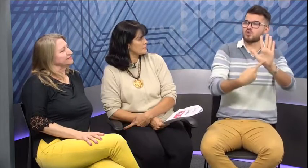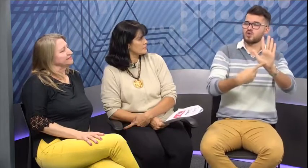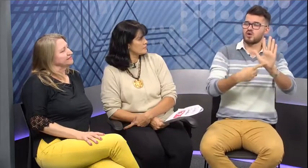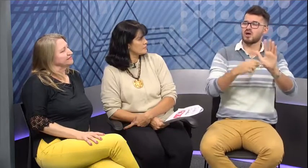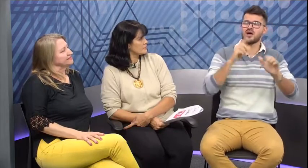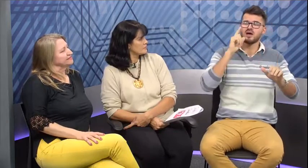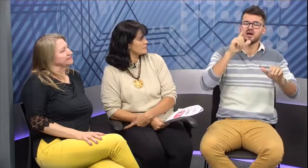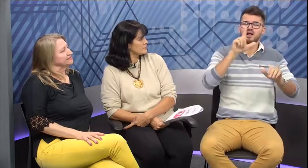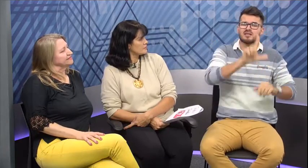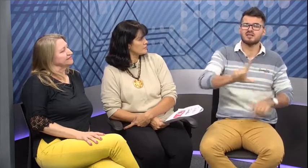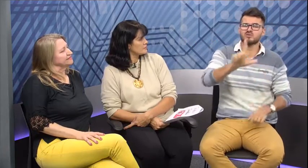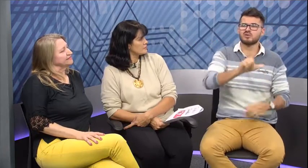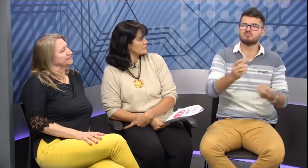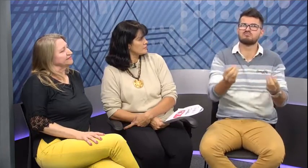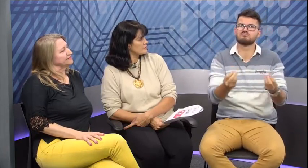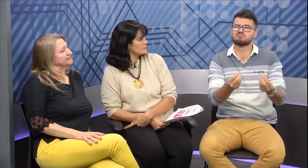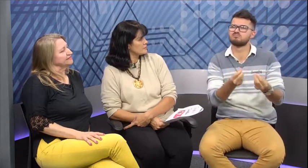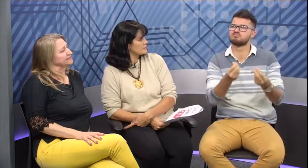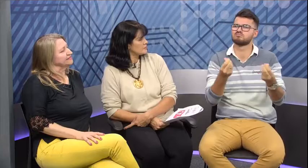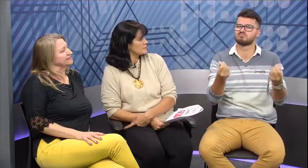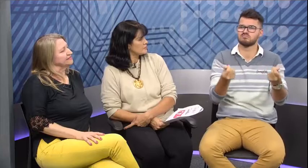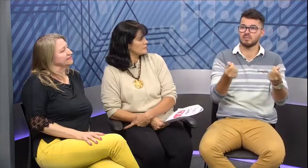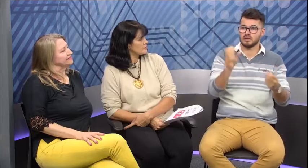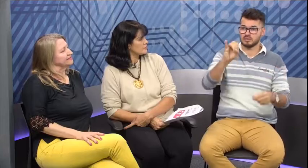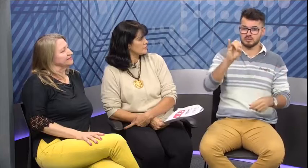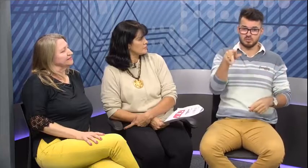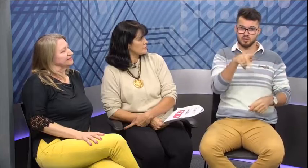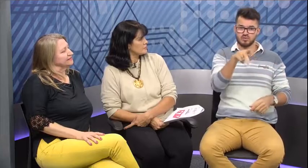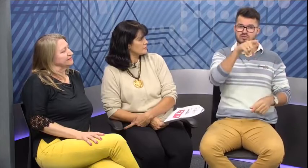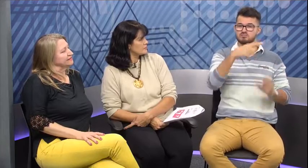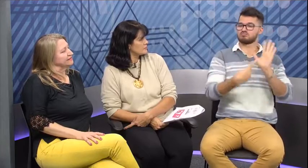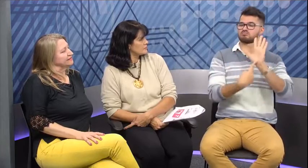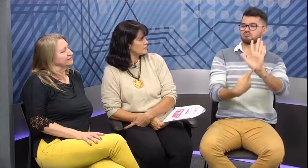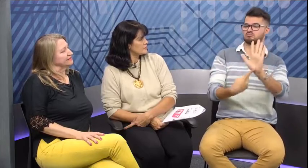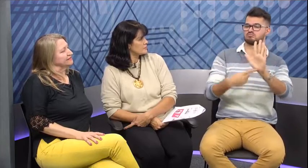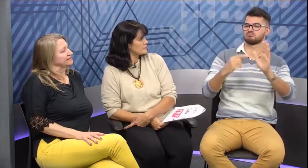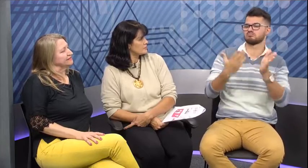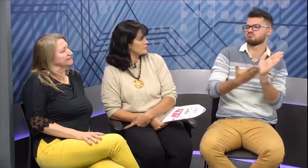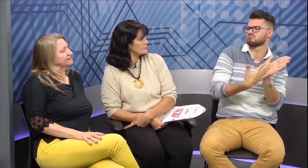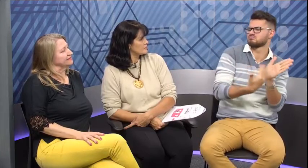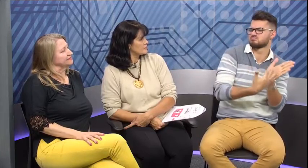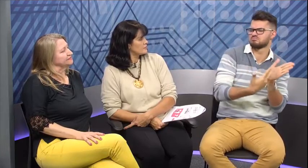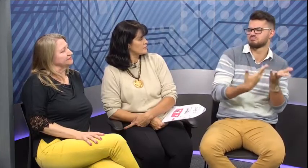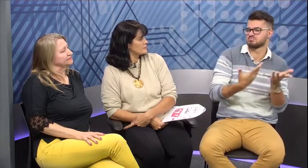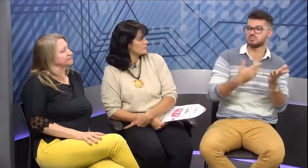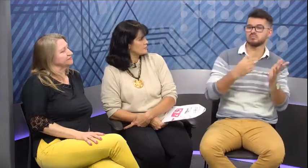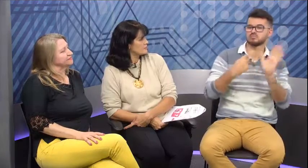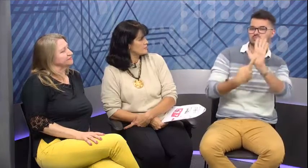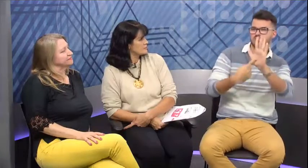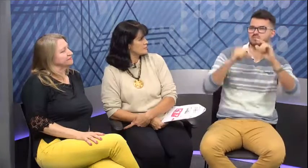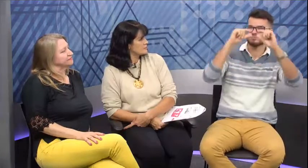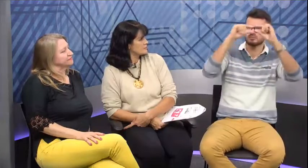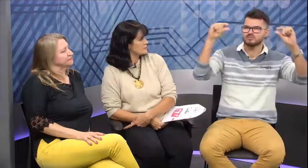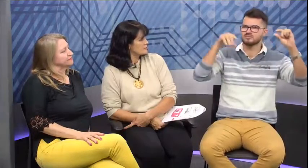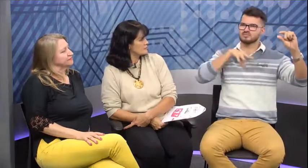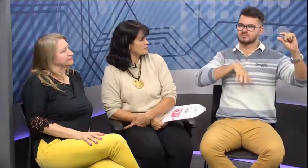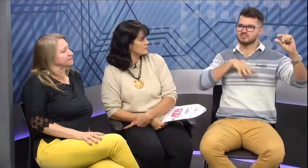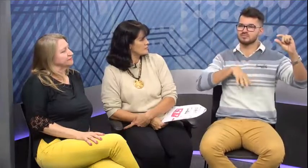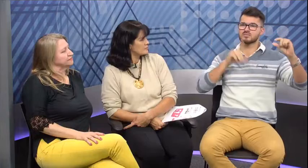no relatar. Né? Então, a literatura ela precisa ser rica desses aspectos visuais, não apenas, né, nos livros, mas nas